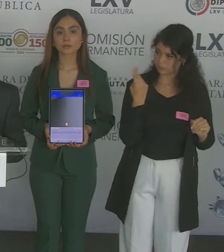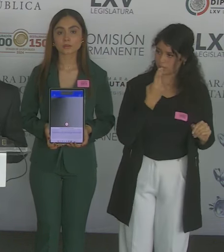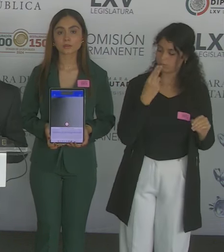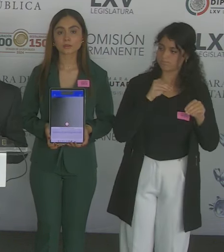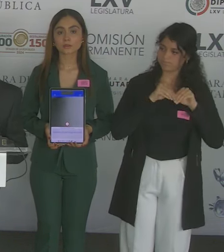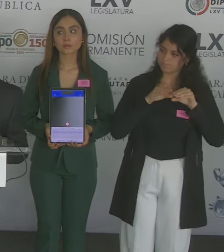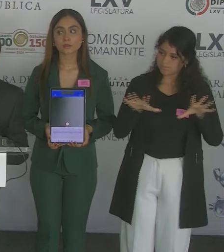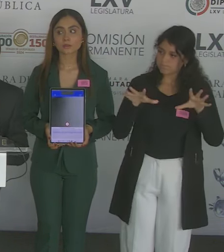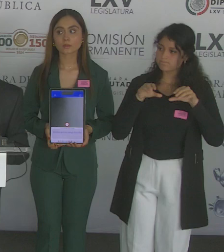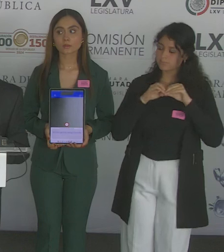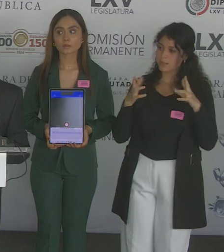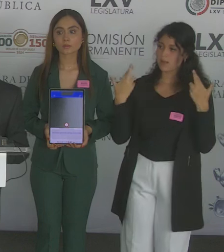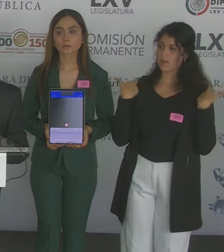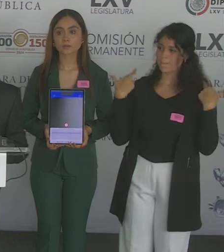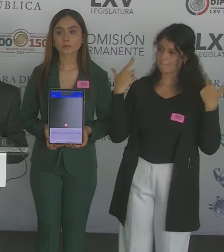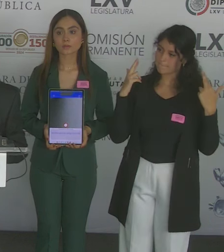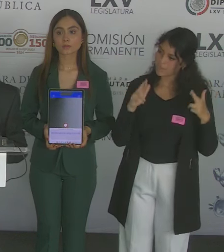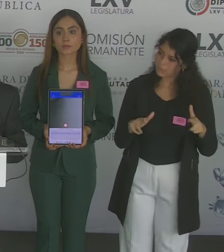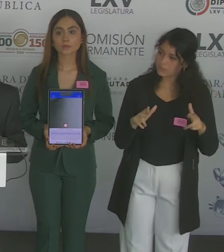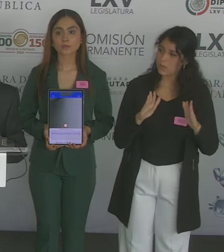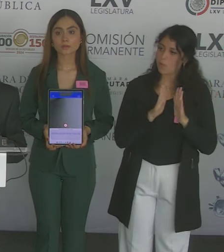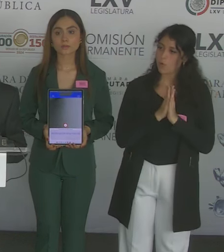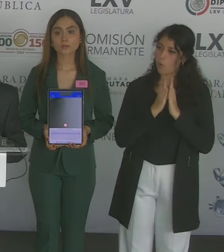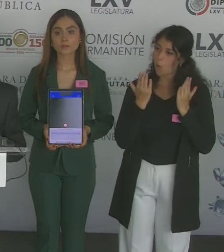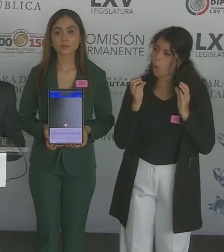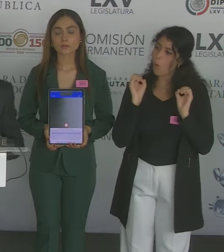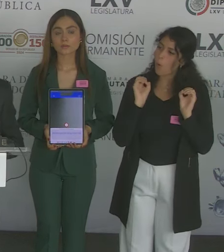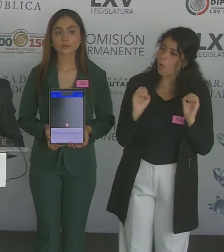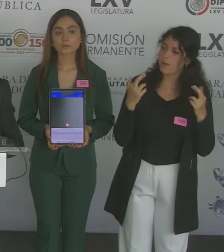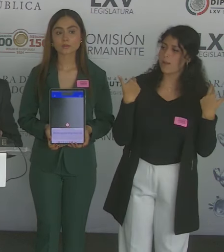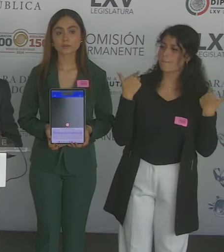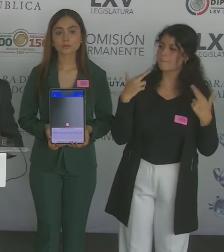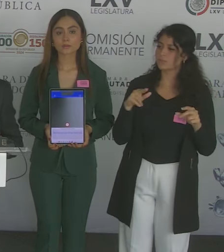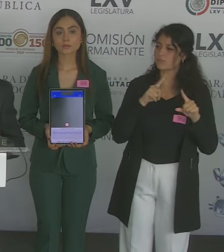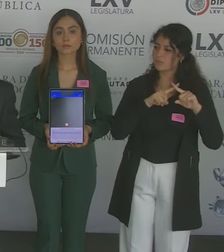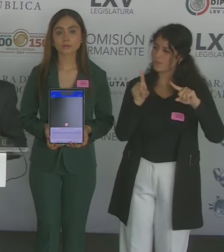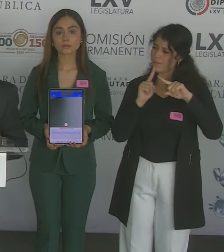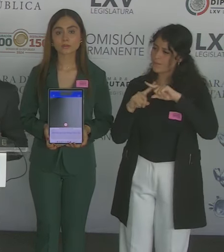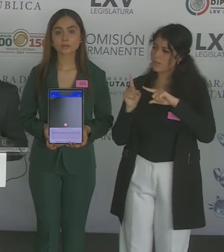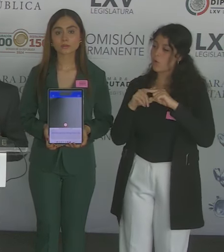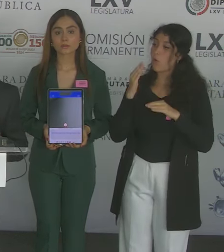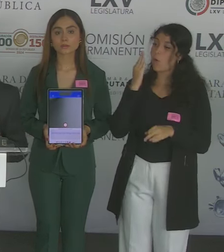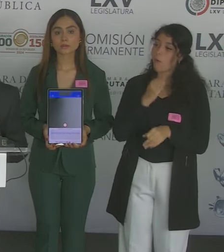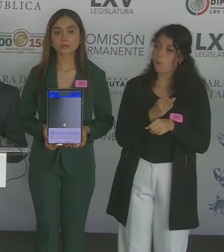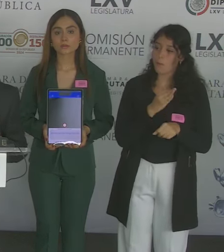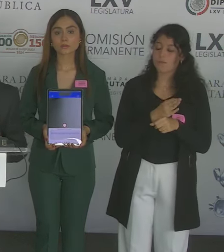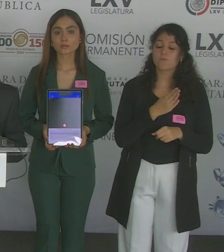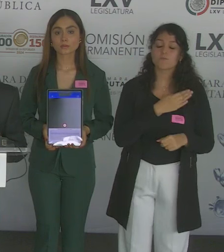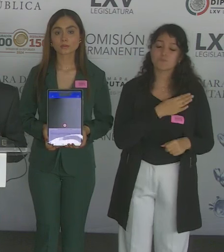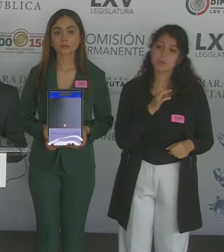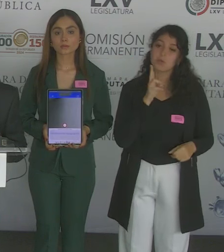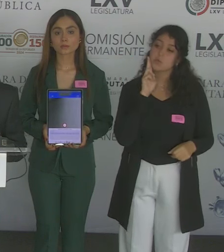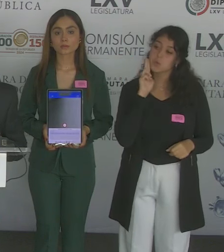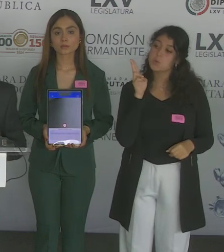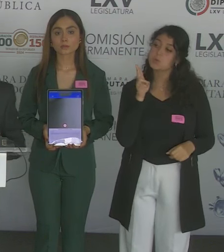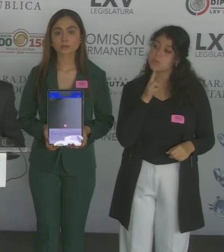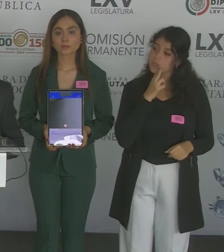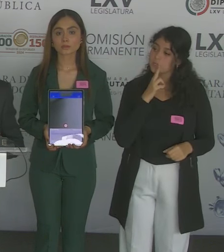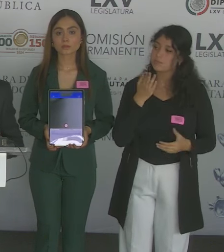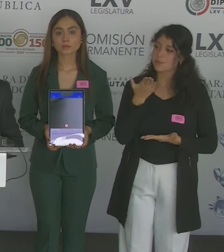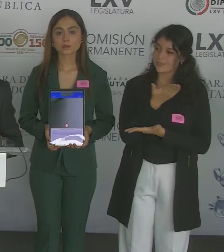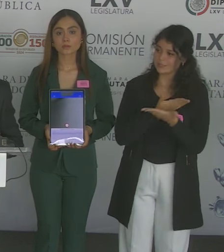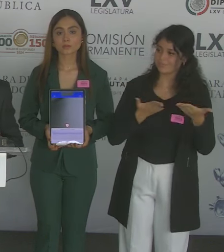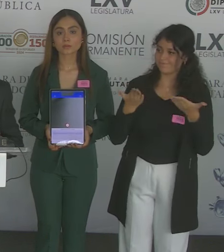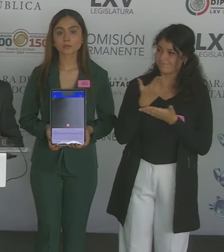subrepresentación o sobrer representación de los partidos Hoy hay una buena noticia que nos comparte la